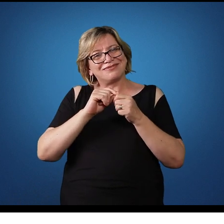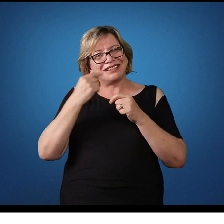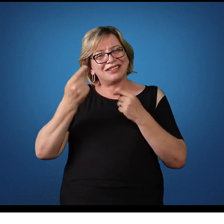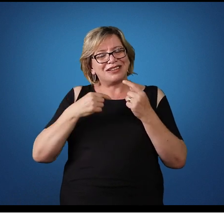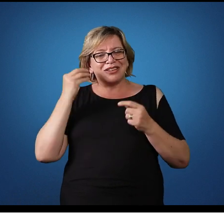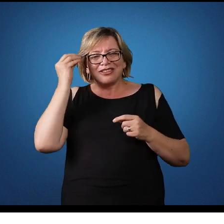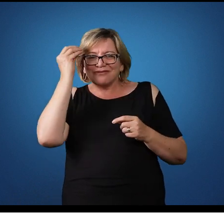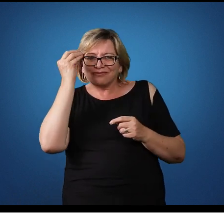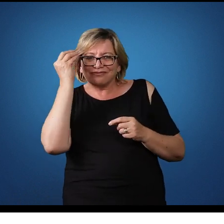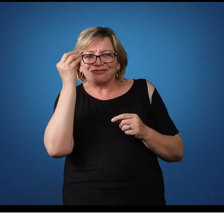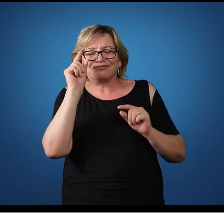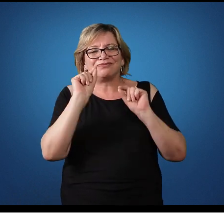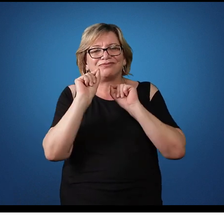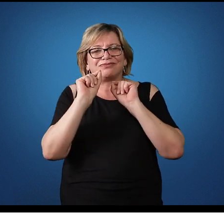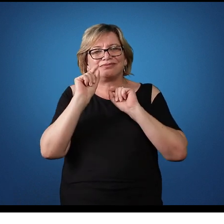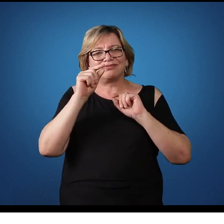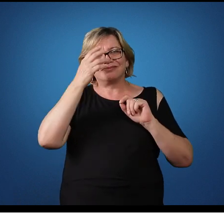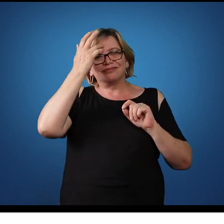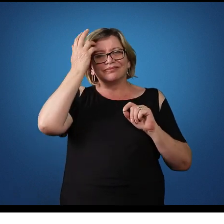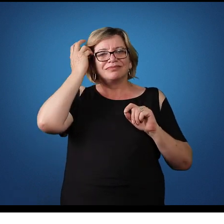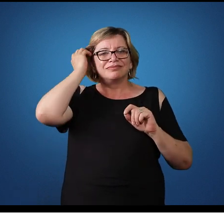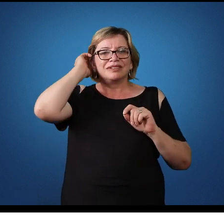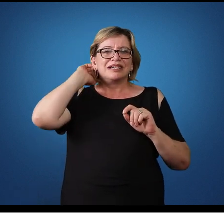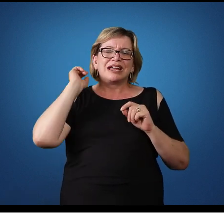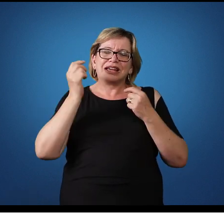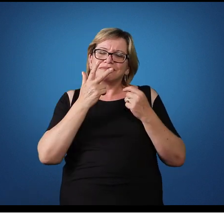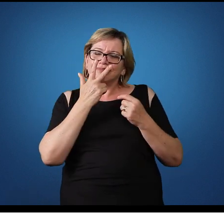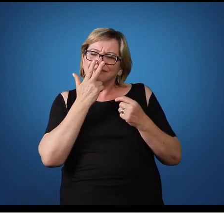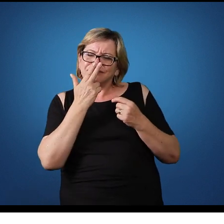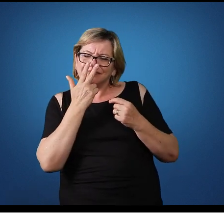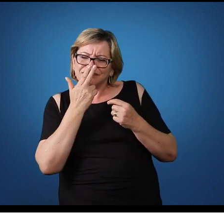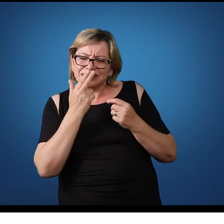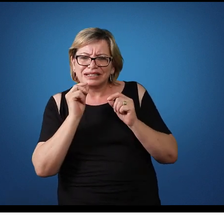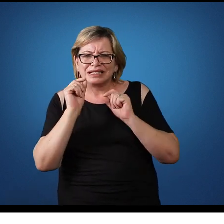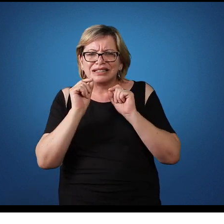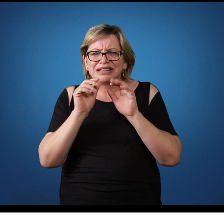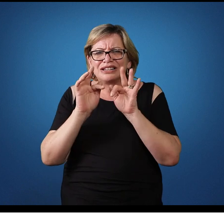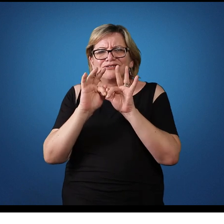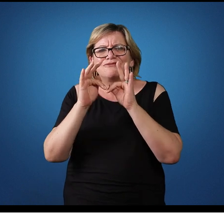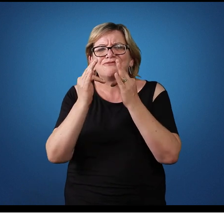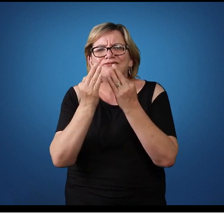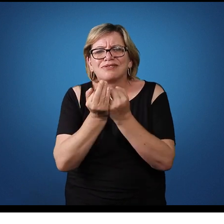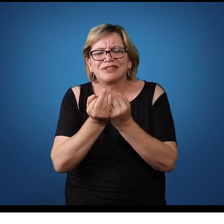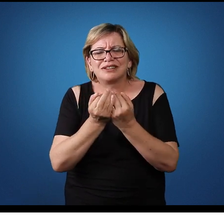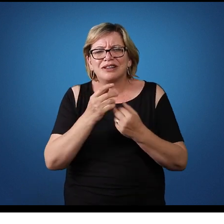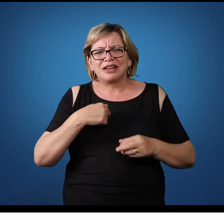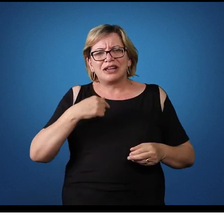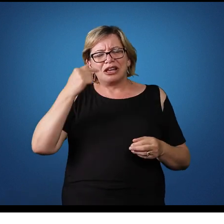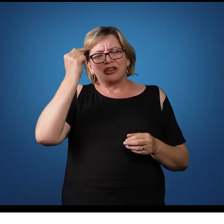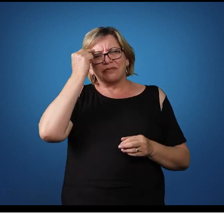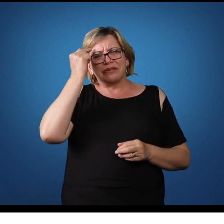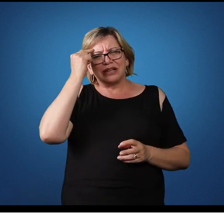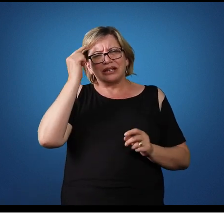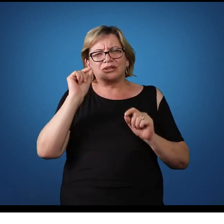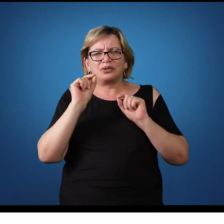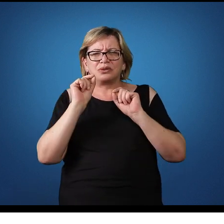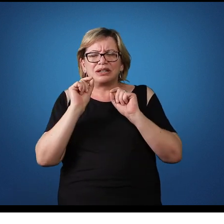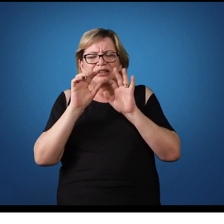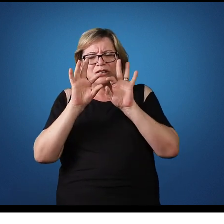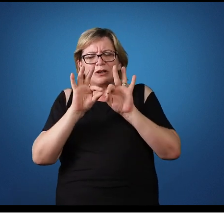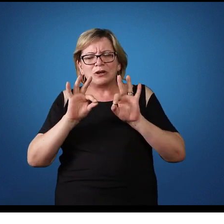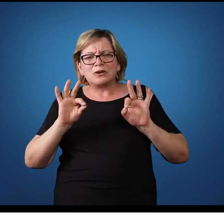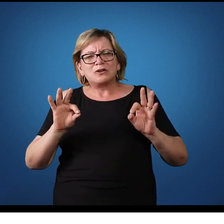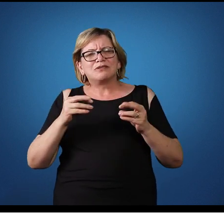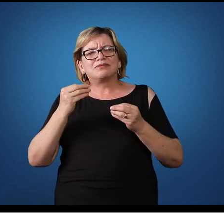para refletir, é a ideia de semelhanças de família. Pensem em algumas coisas bastante comuns